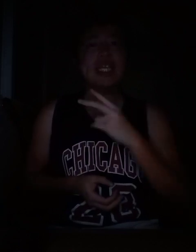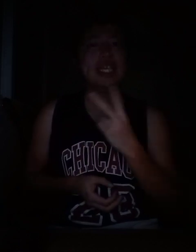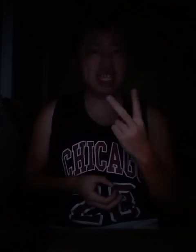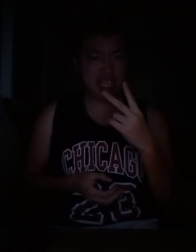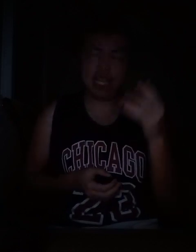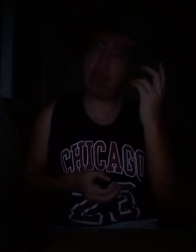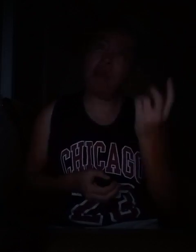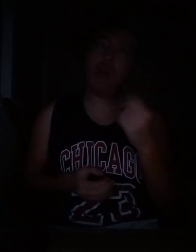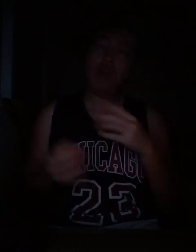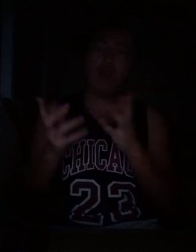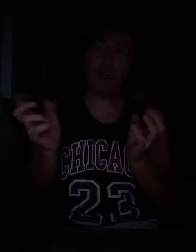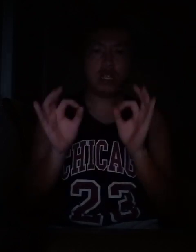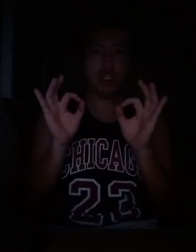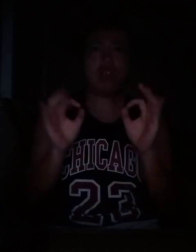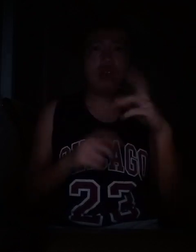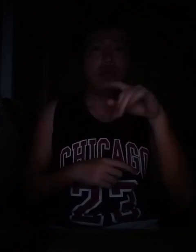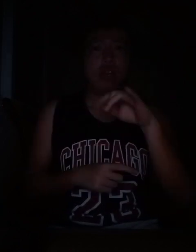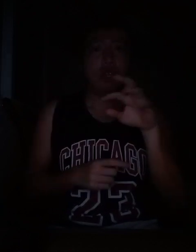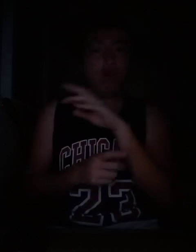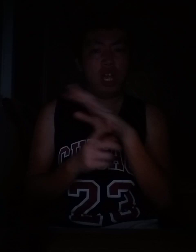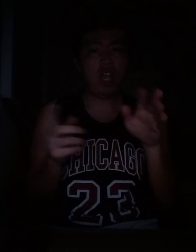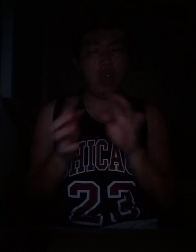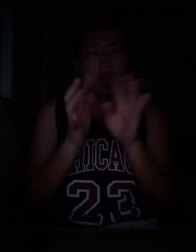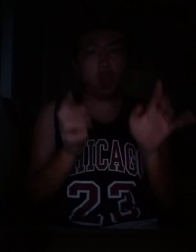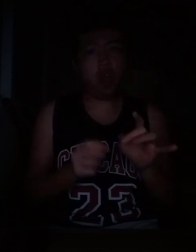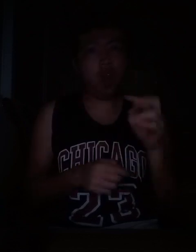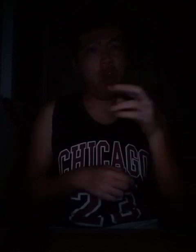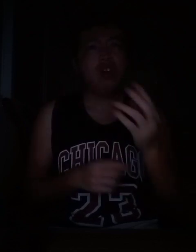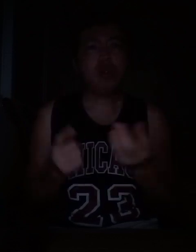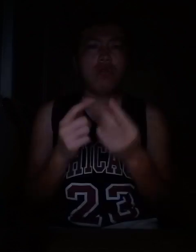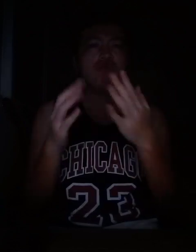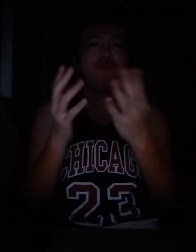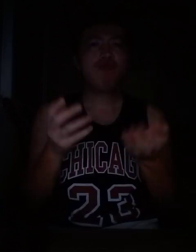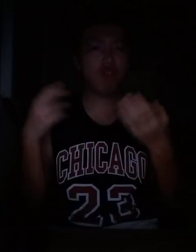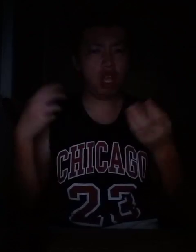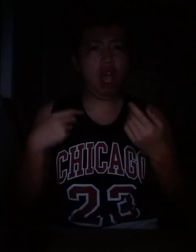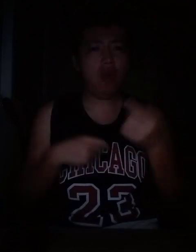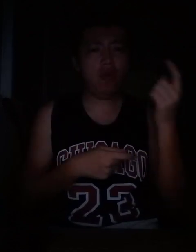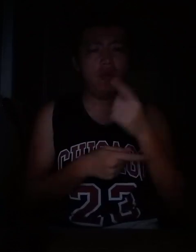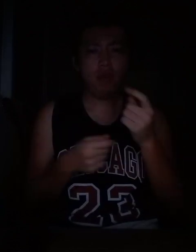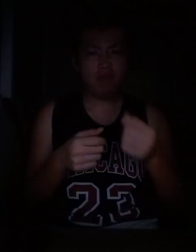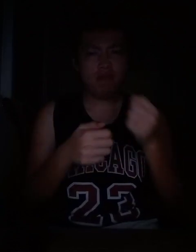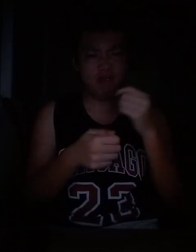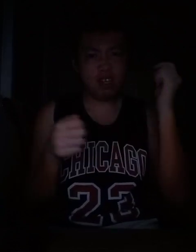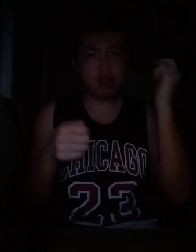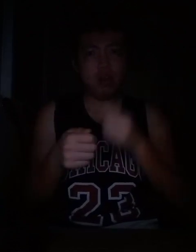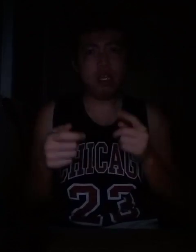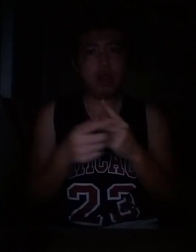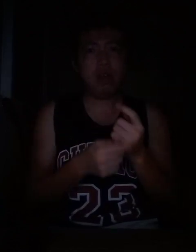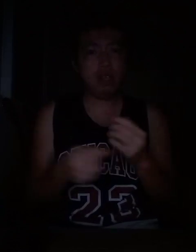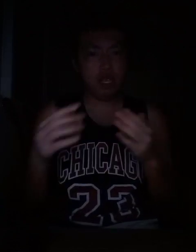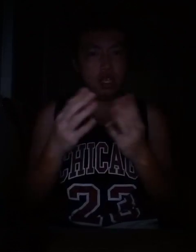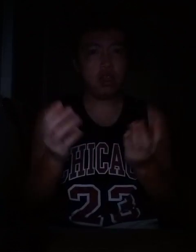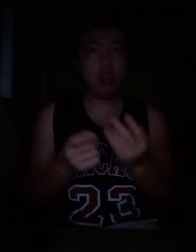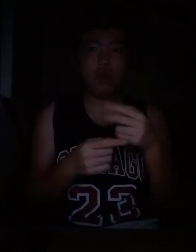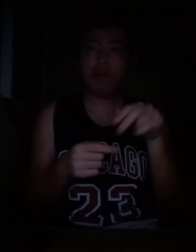새벽 0시쯤 제주시내 직원 숙소에서 첫 출근한 직원을 강제 추행한 혐의로 레저업체 대표인